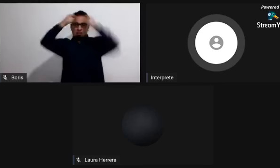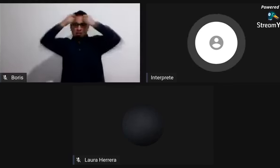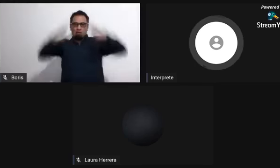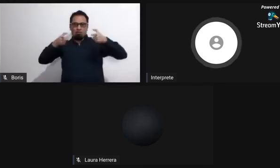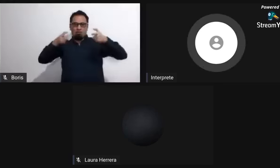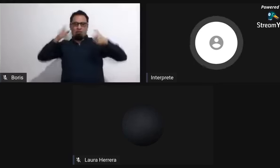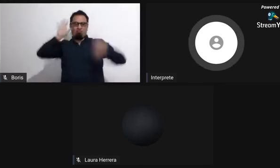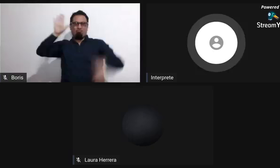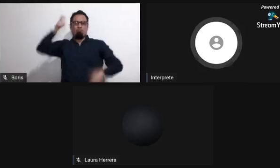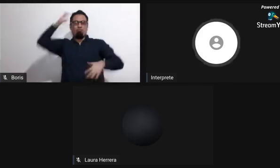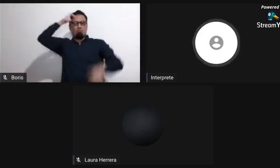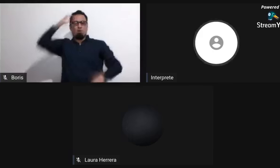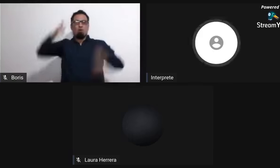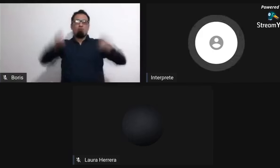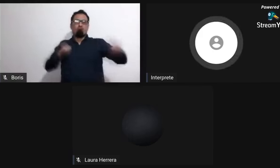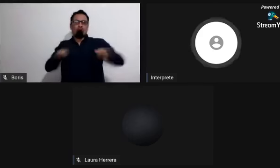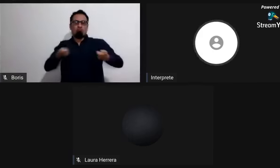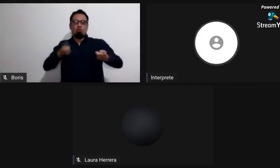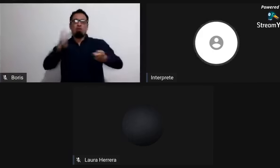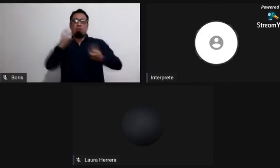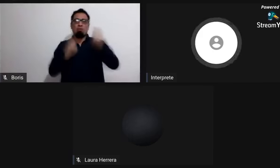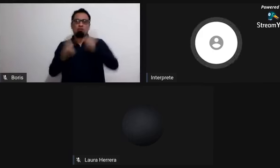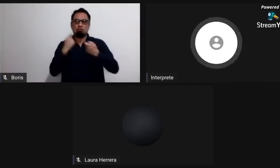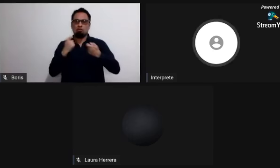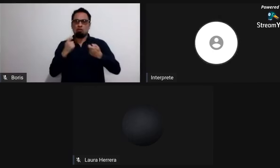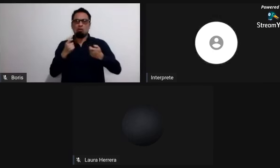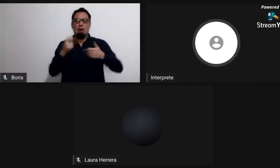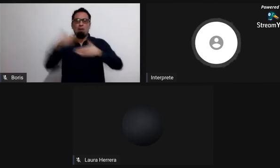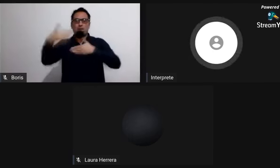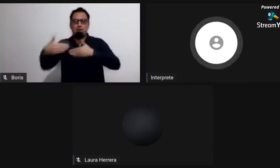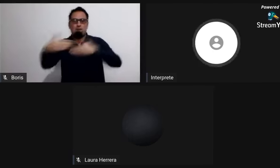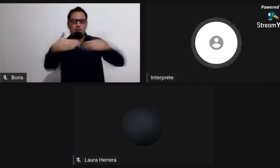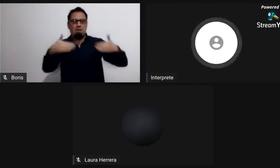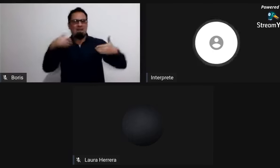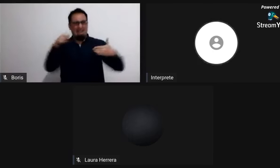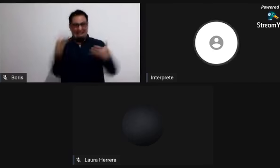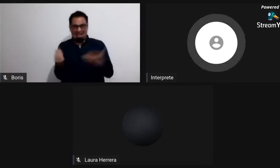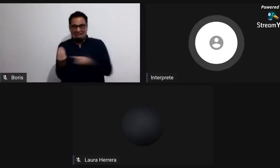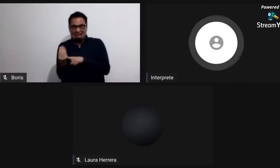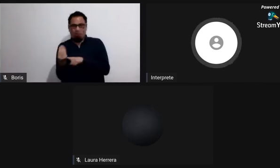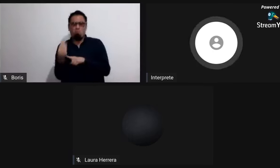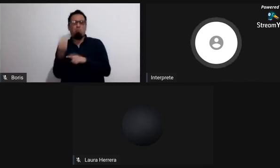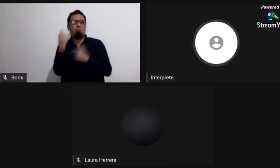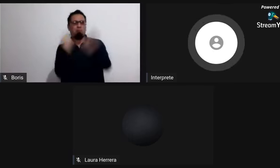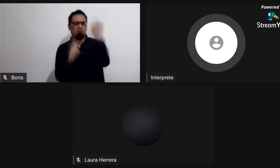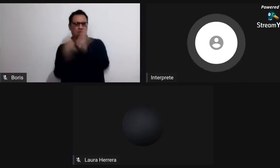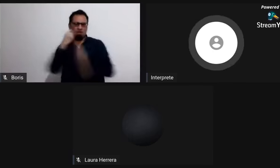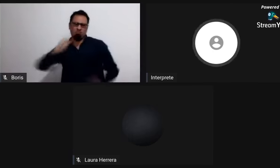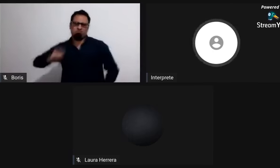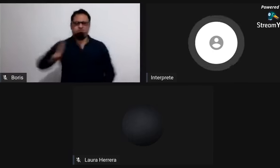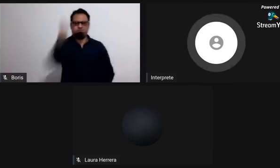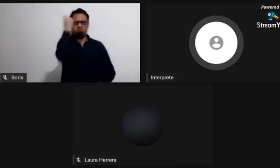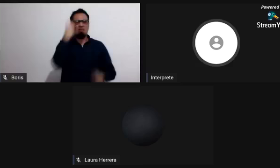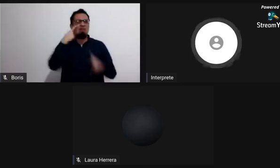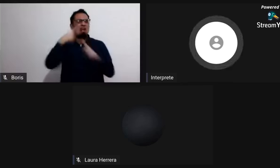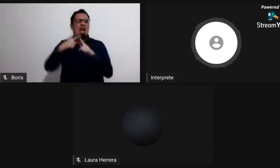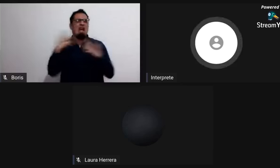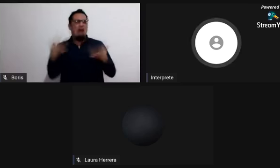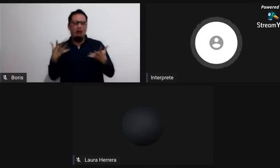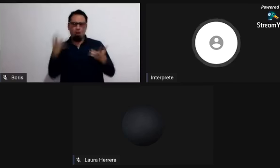donde los intereses principales estaban en relación al comercio, a los intercambios